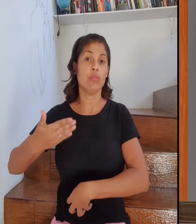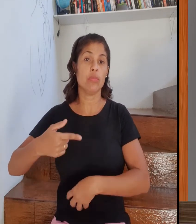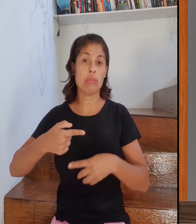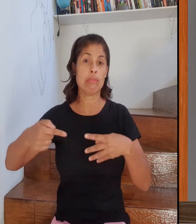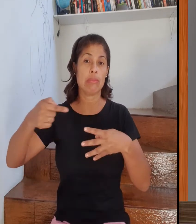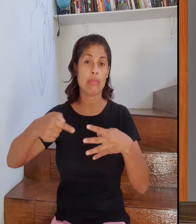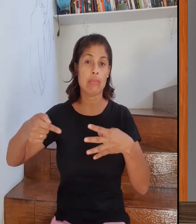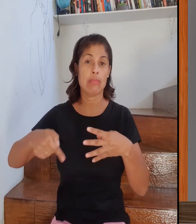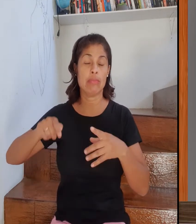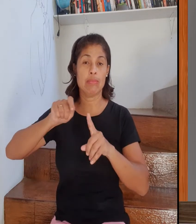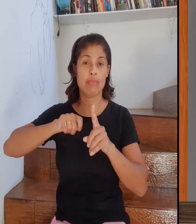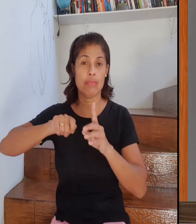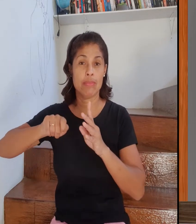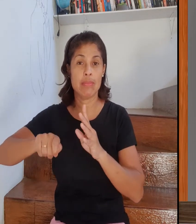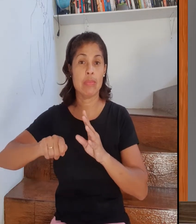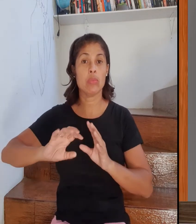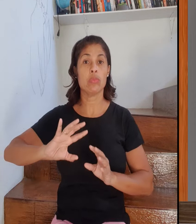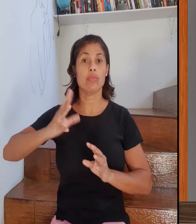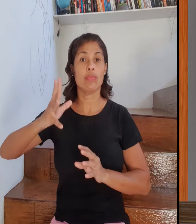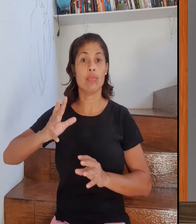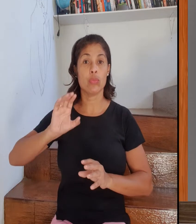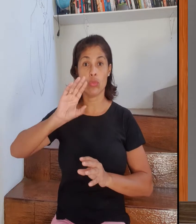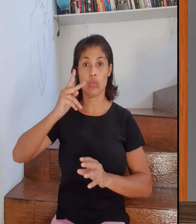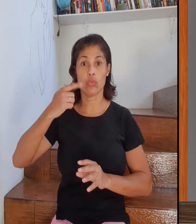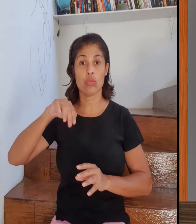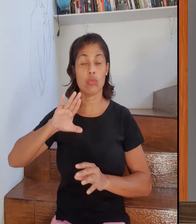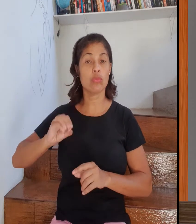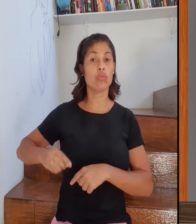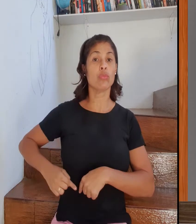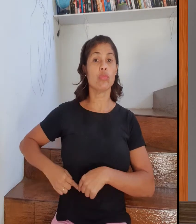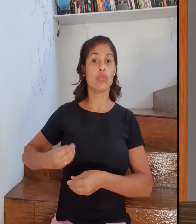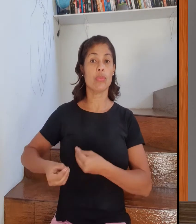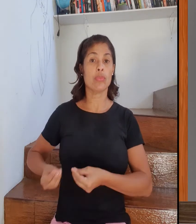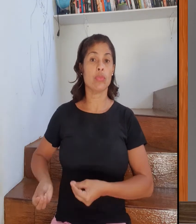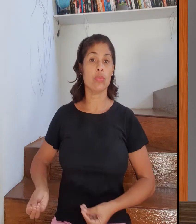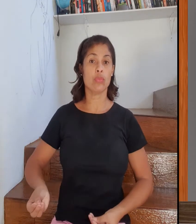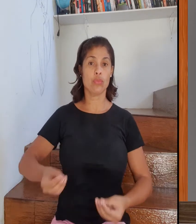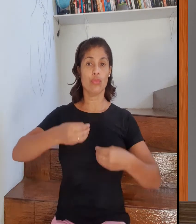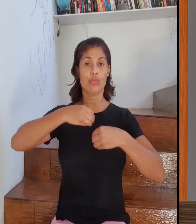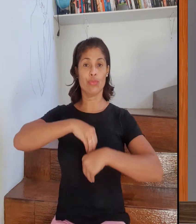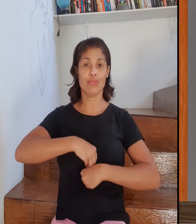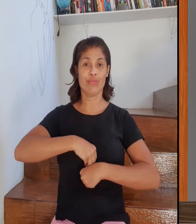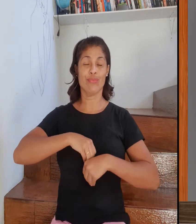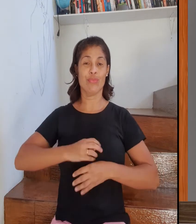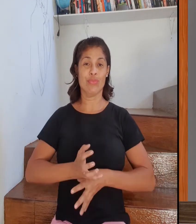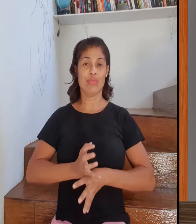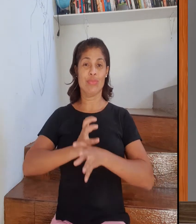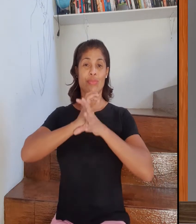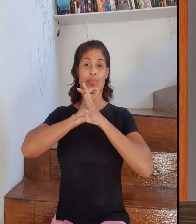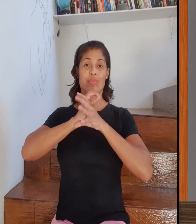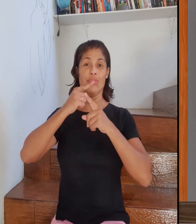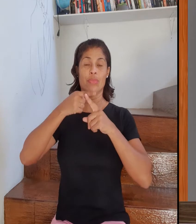algumas semanas ou meses, o que restou do chumbo no organismo se deposita nos ossos, devido à sua